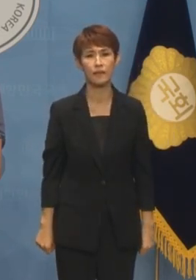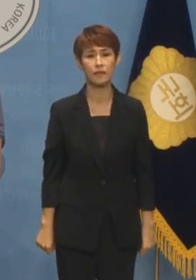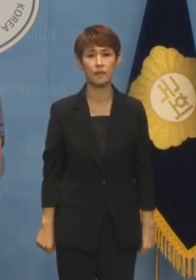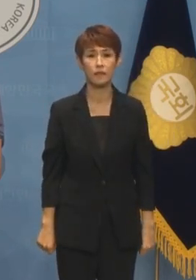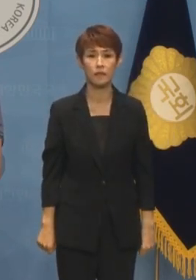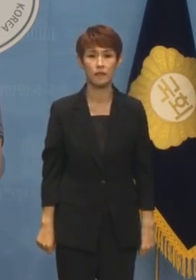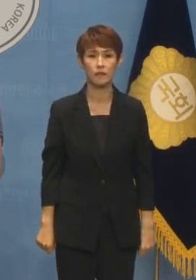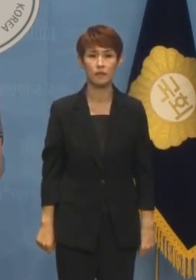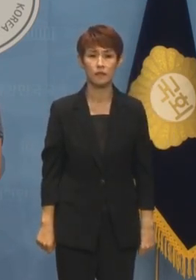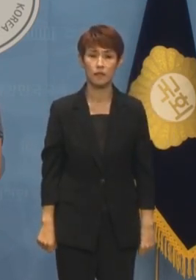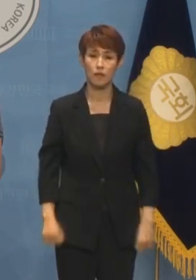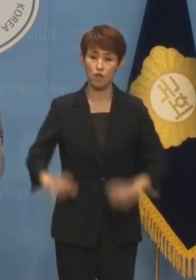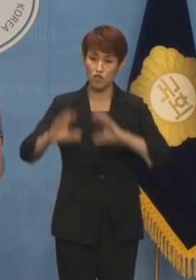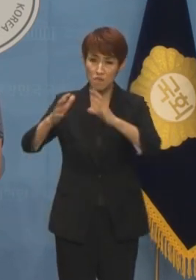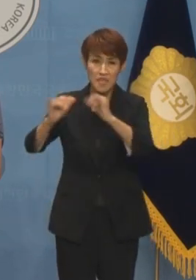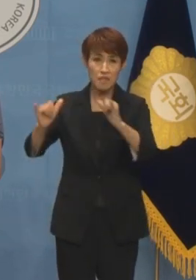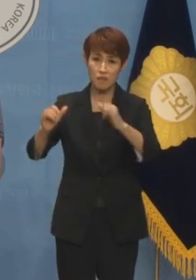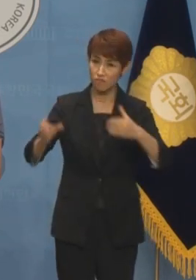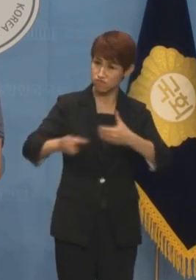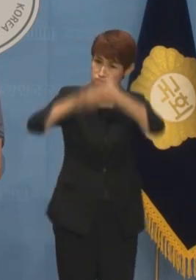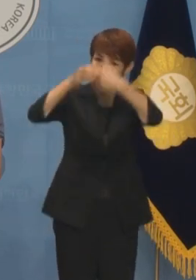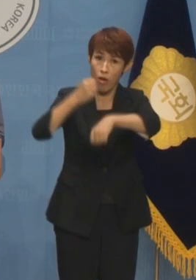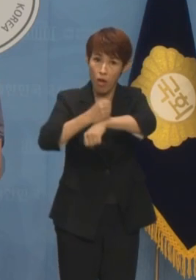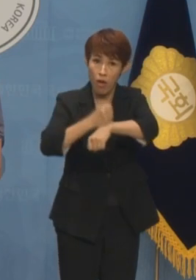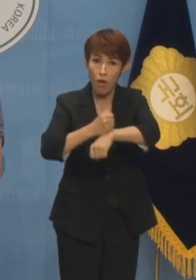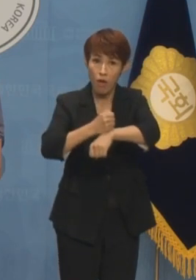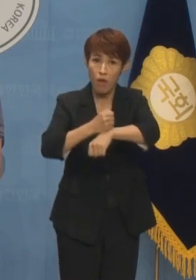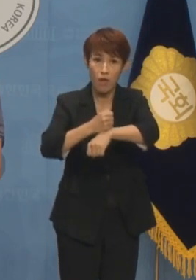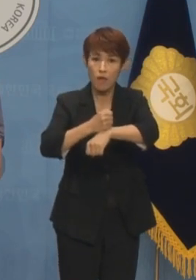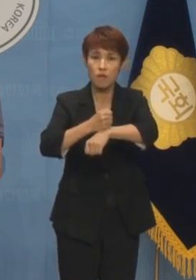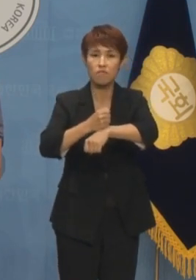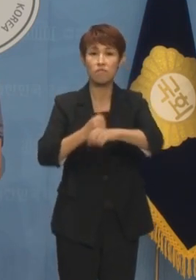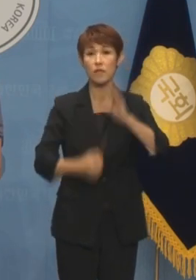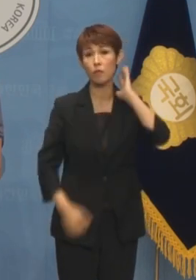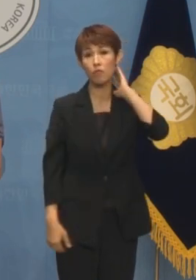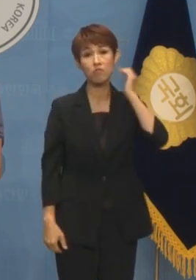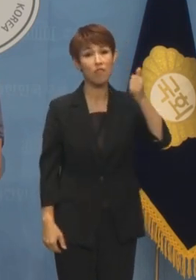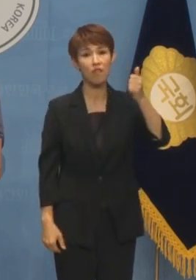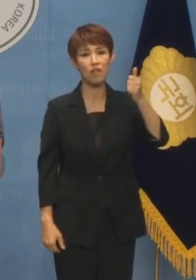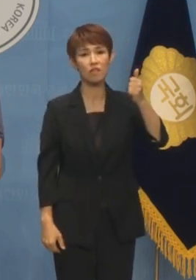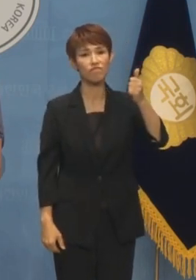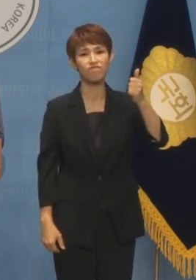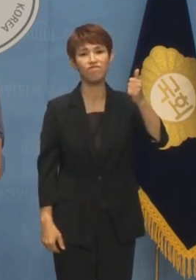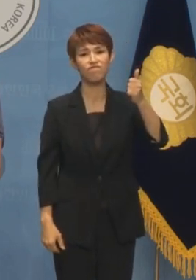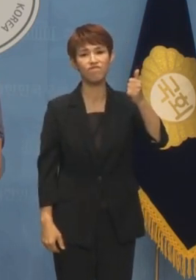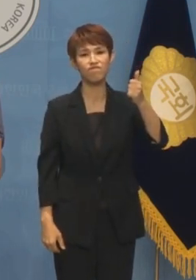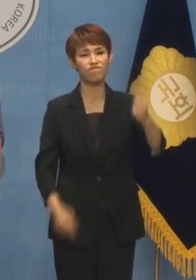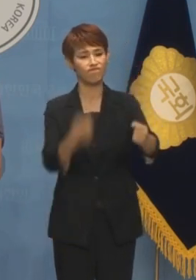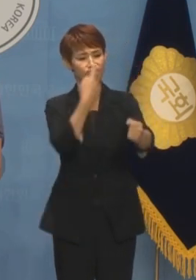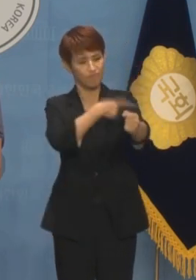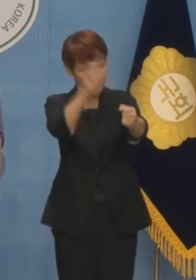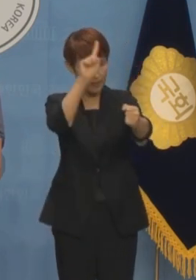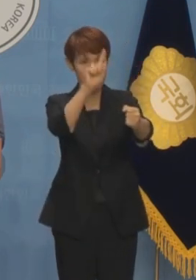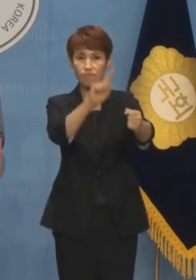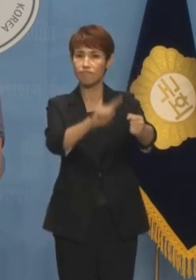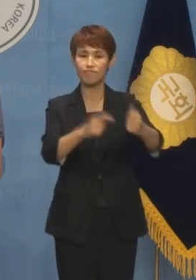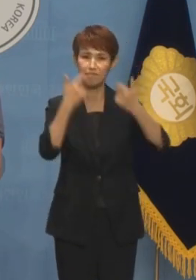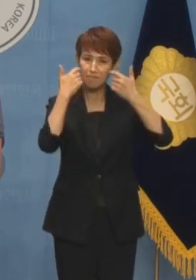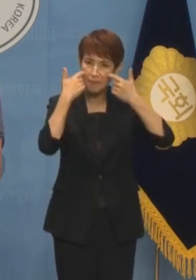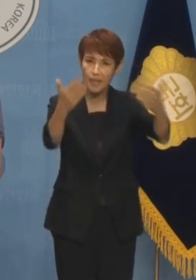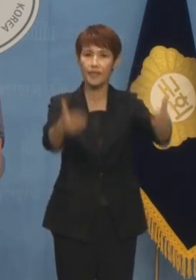끝내 우리 국민에게 맞다면 더 이상 대통령으로서의 자격 또한 없다는 것을